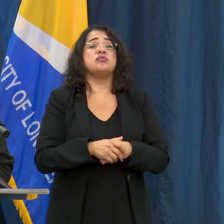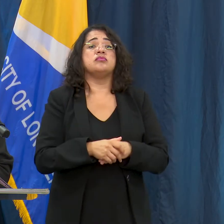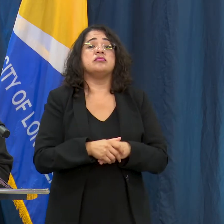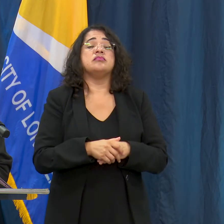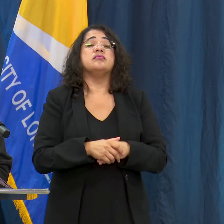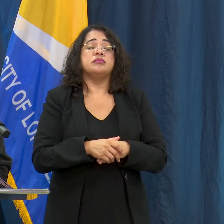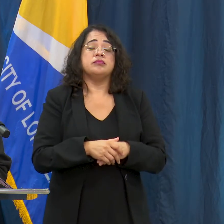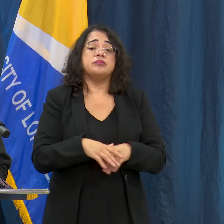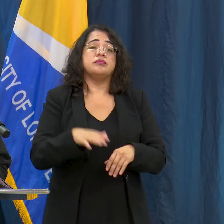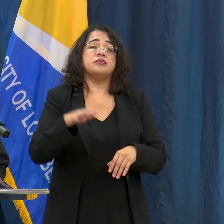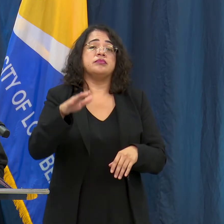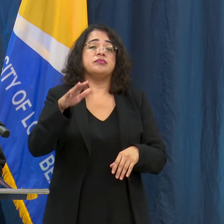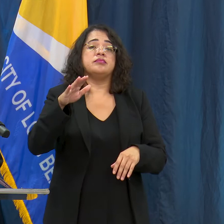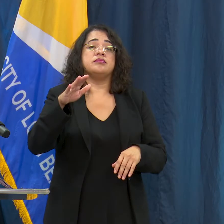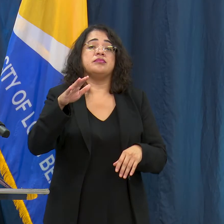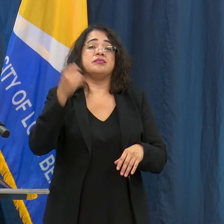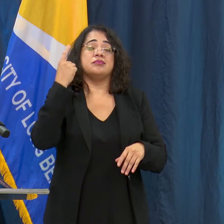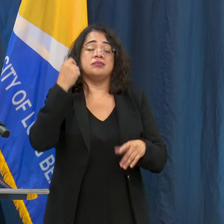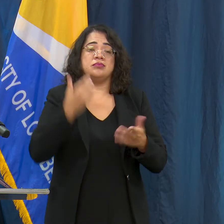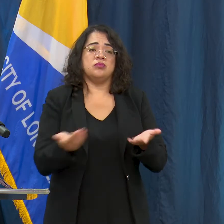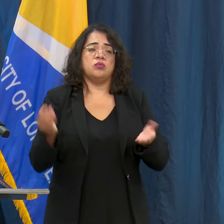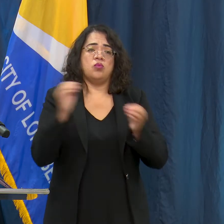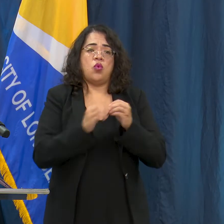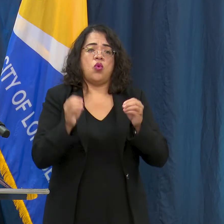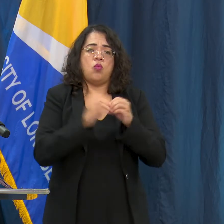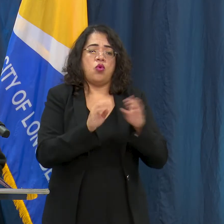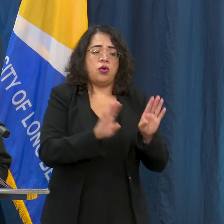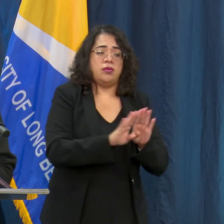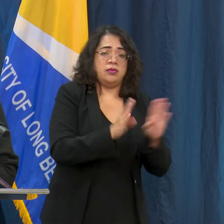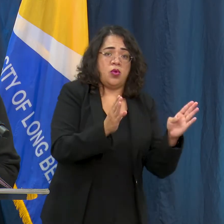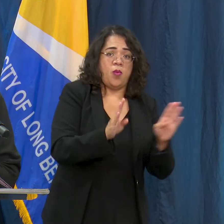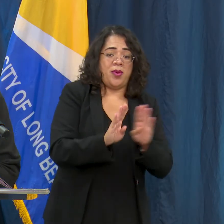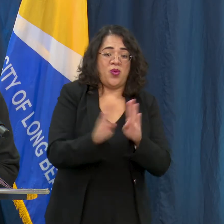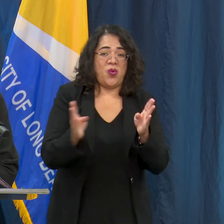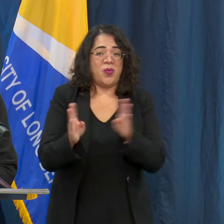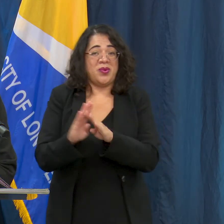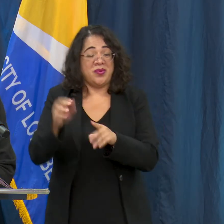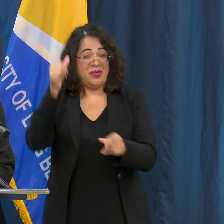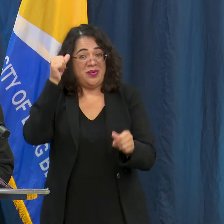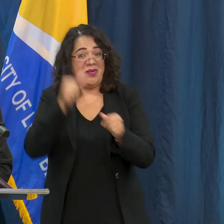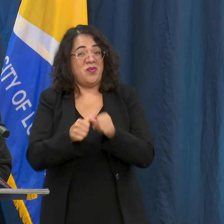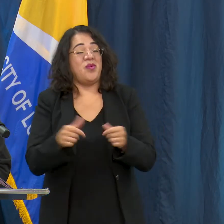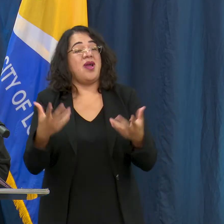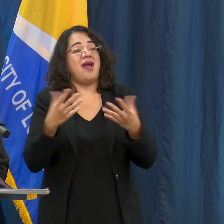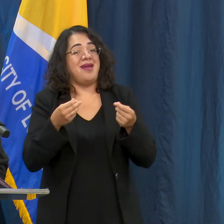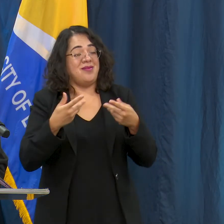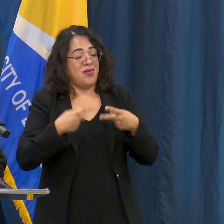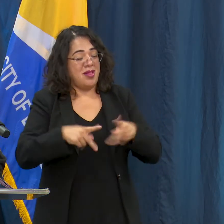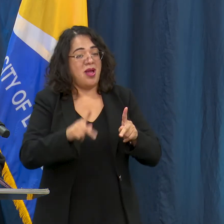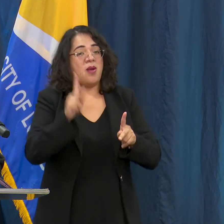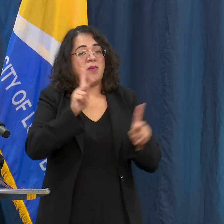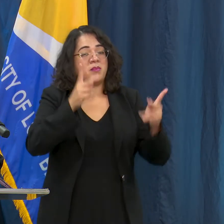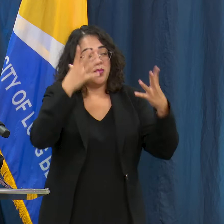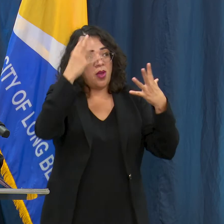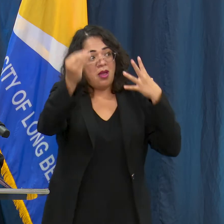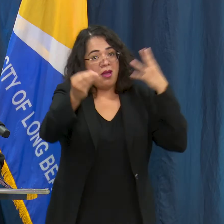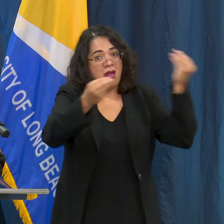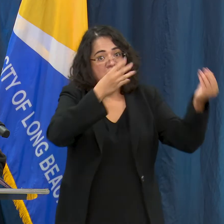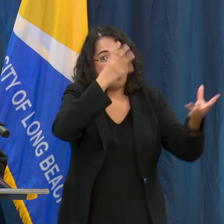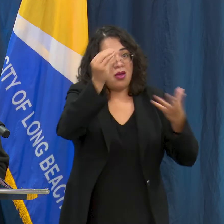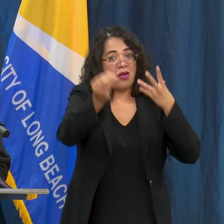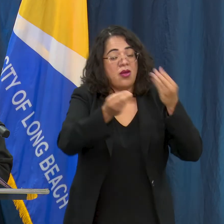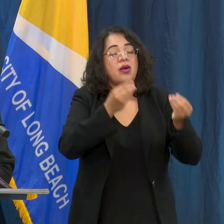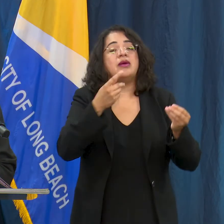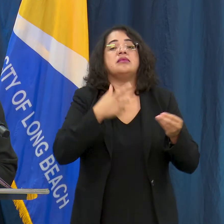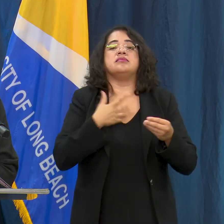También, a medida que continuamos reabriendo más nuestra economía y permitiendo más actividades, les haremos